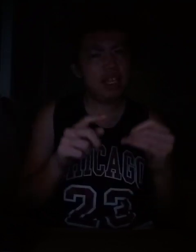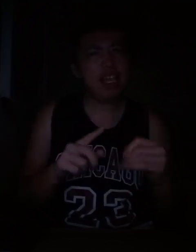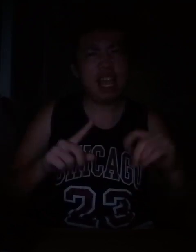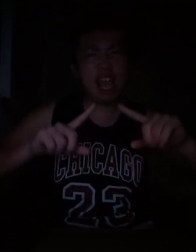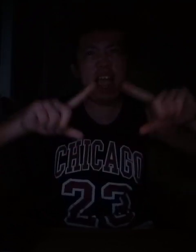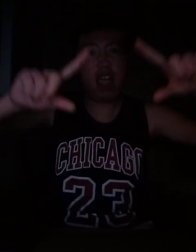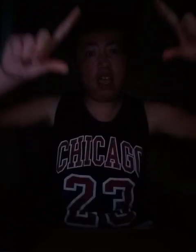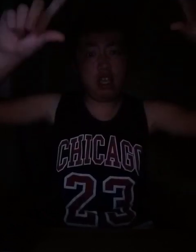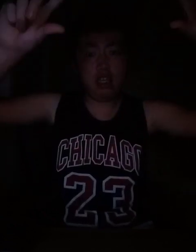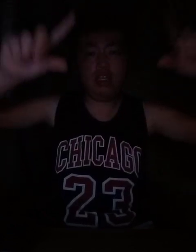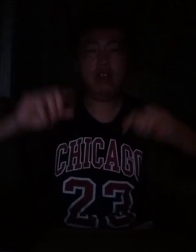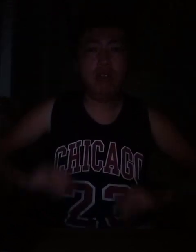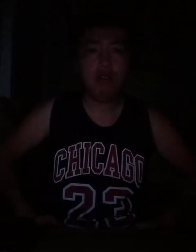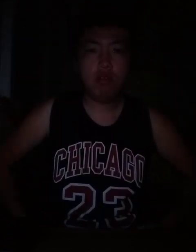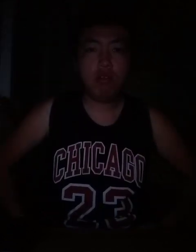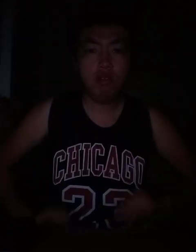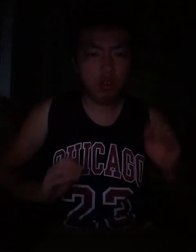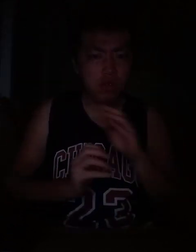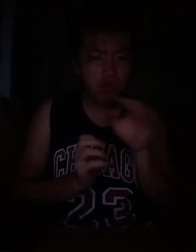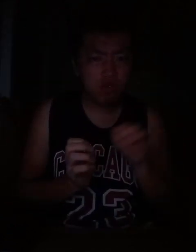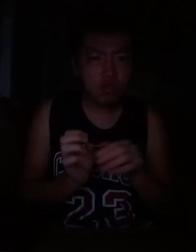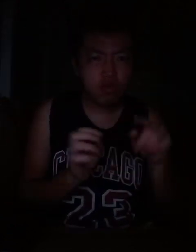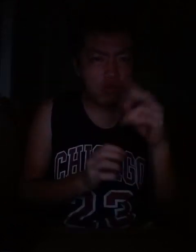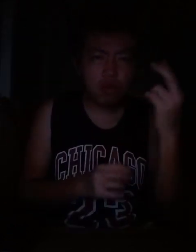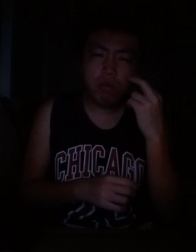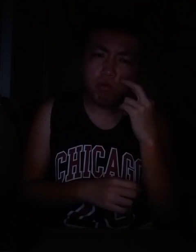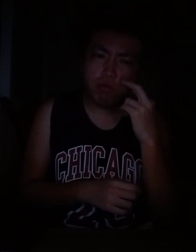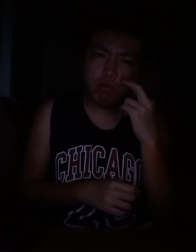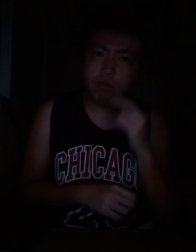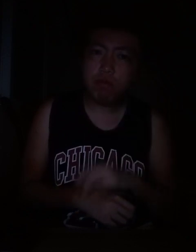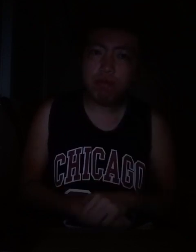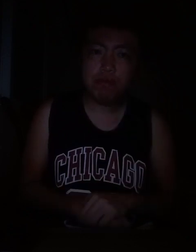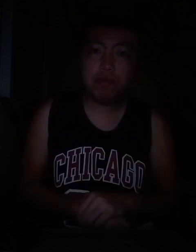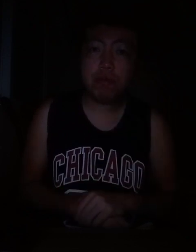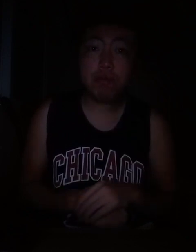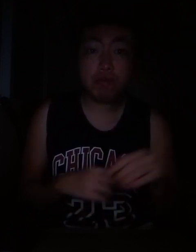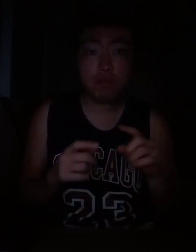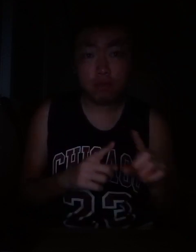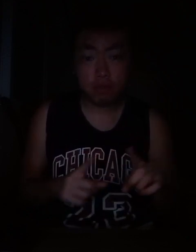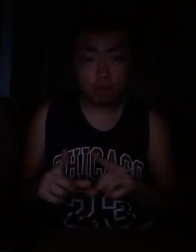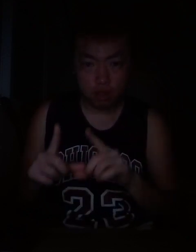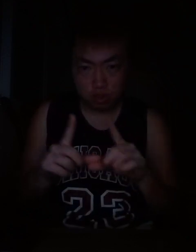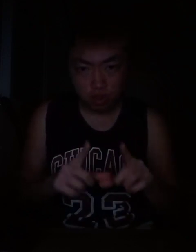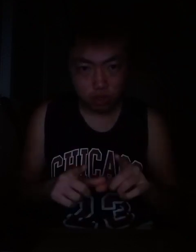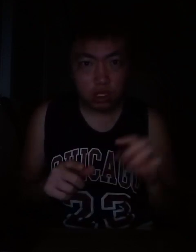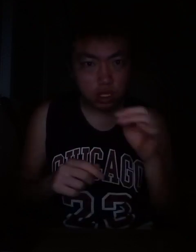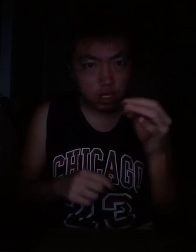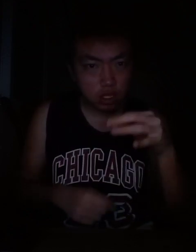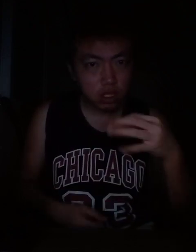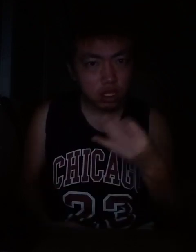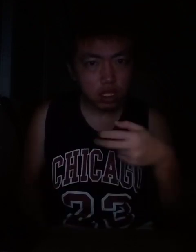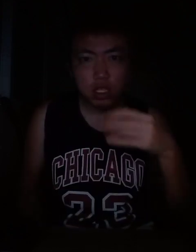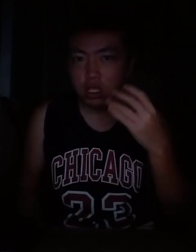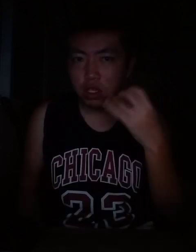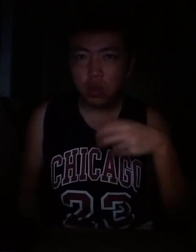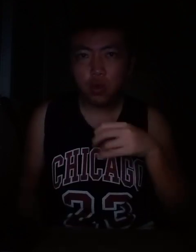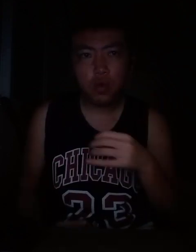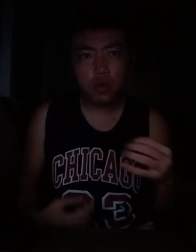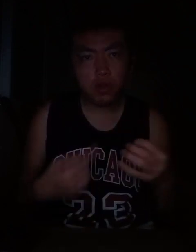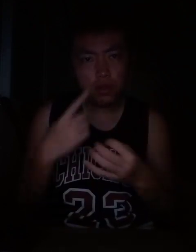때문입니다. 정부는 고민에 빠졌습니다. 원래대로라면 현재 시행 중인 유류세 인하 조치를 이달 말에